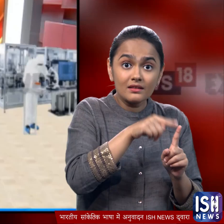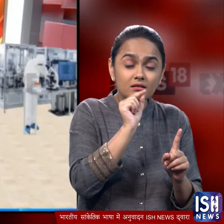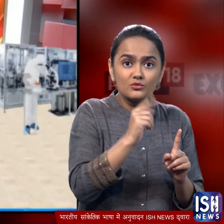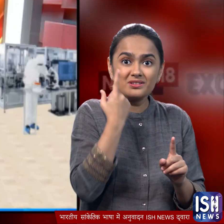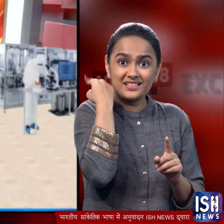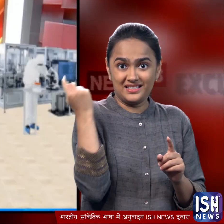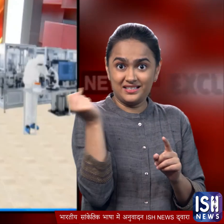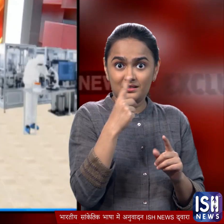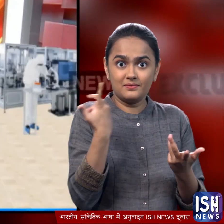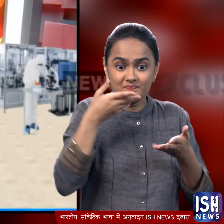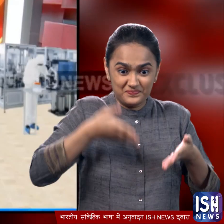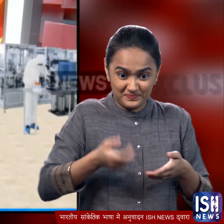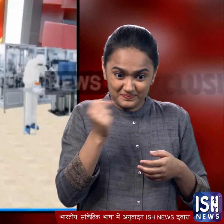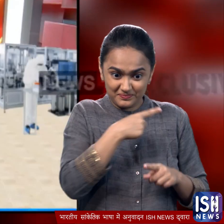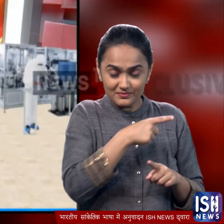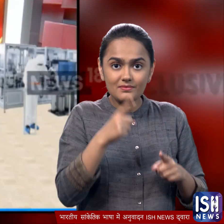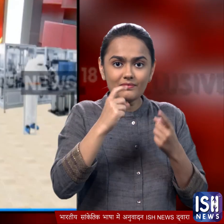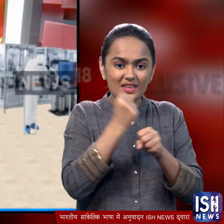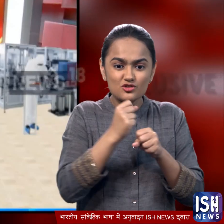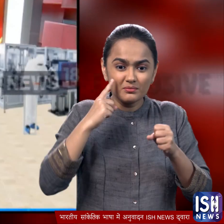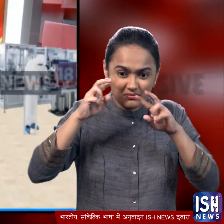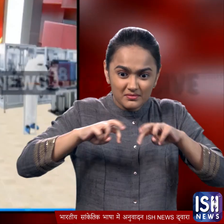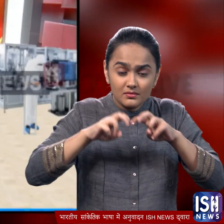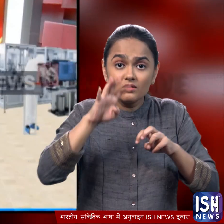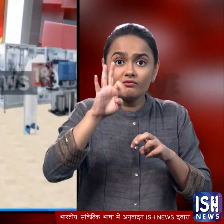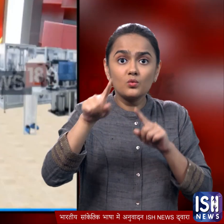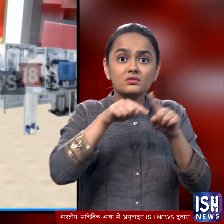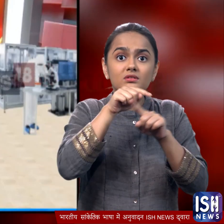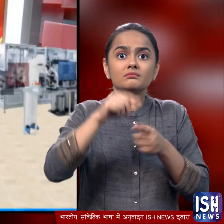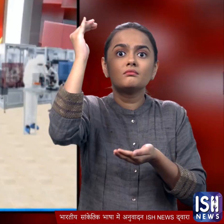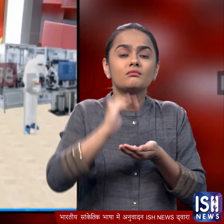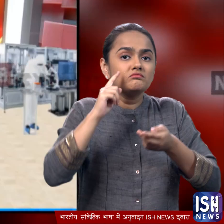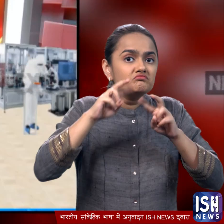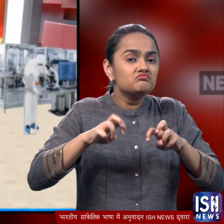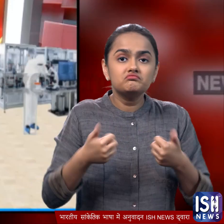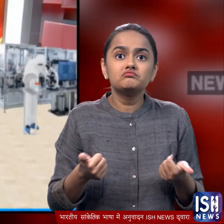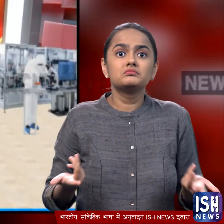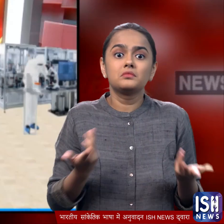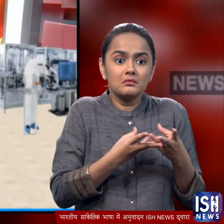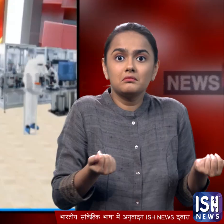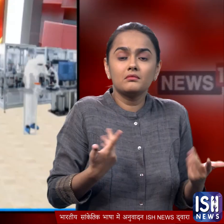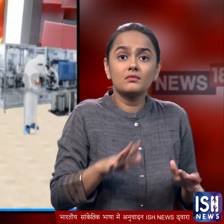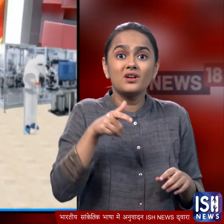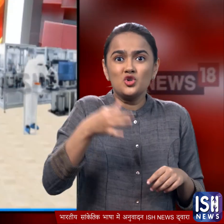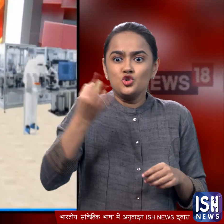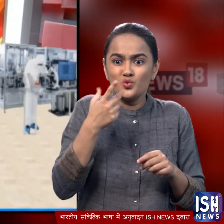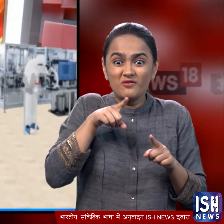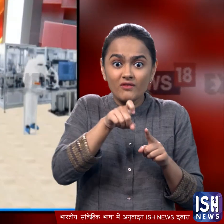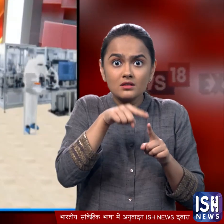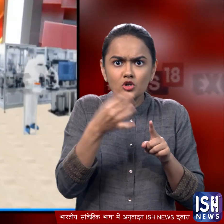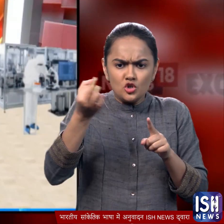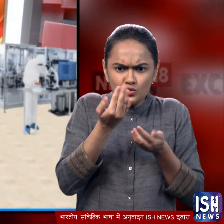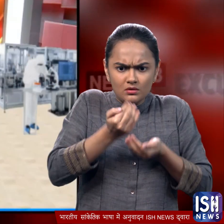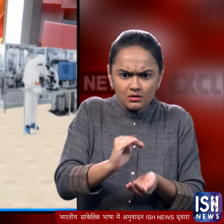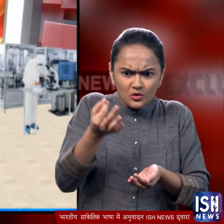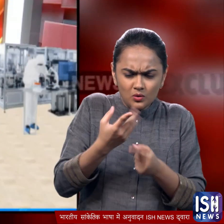ये हुआ कि पिछले महीने के मुकाबले इस महीने जीनोम सीक्वेंसिंग में करीब 40% की गिरावट आई। किसी वायरस के नए